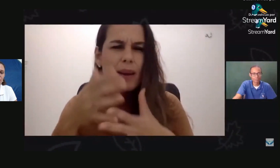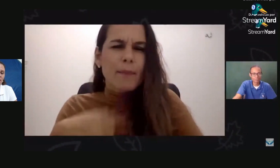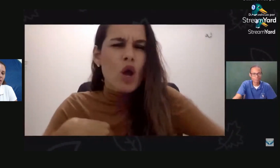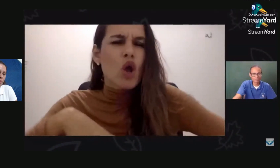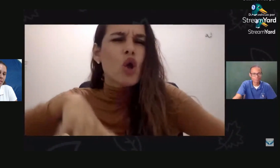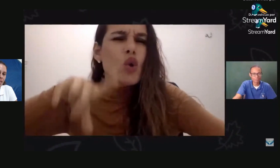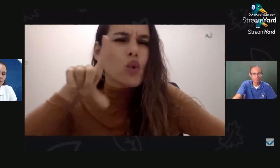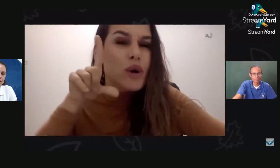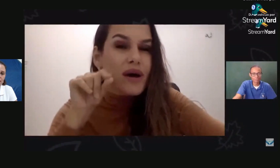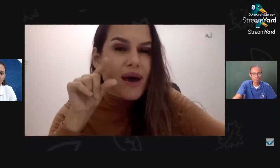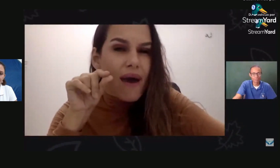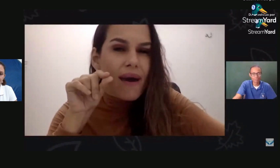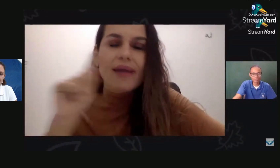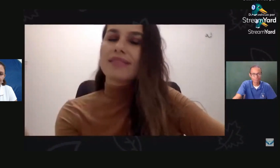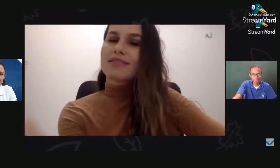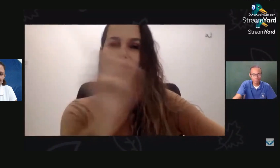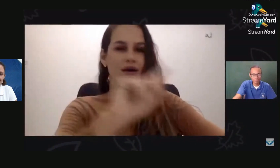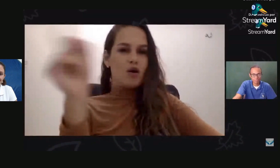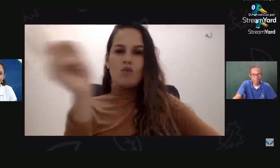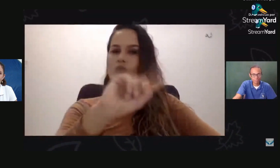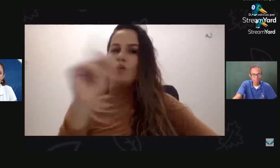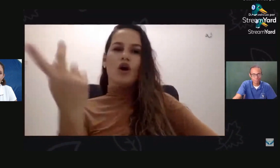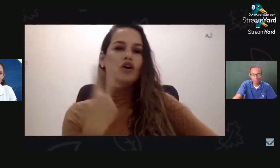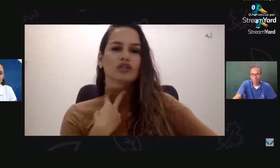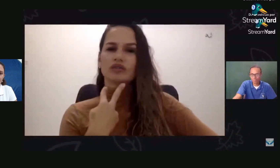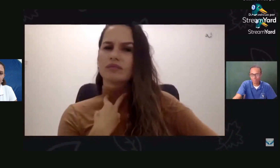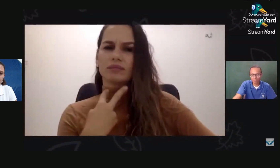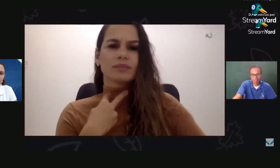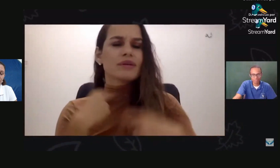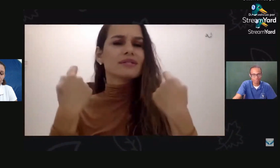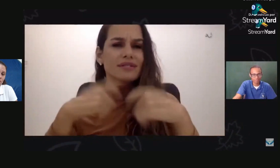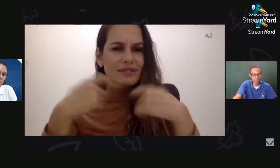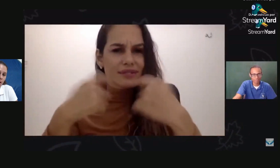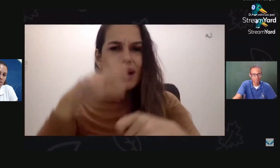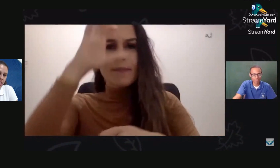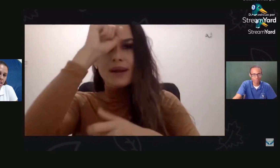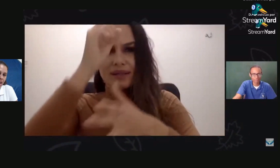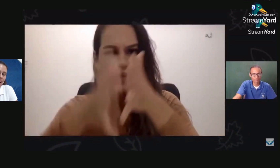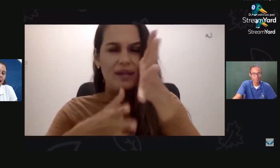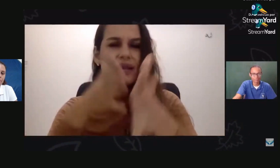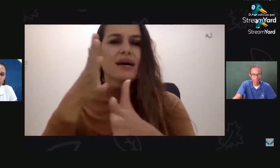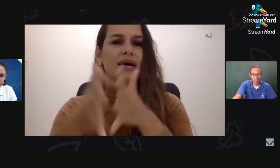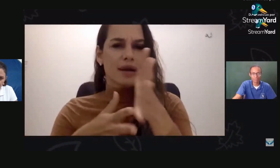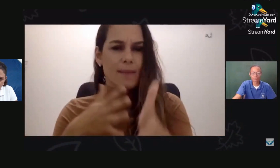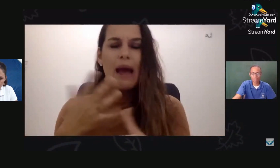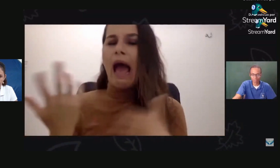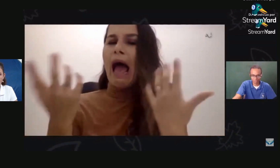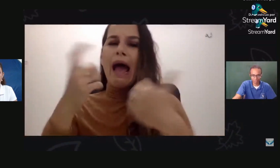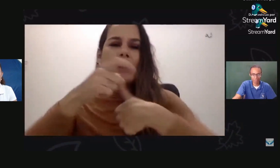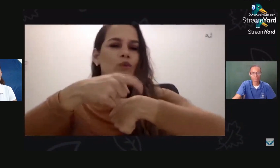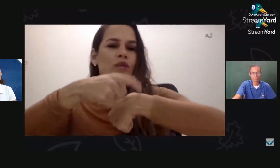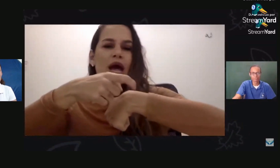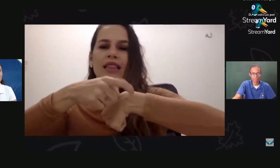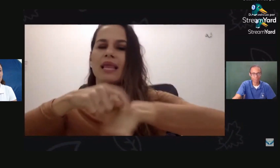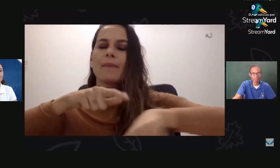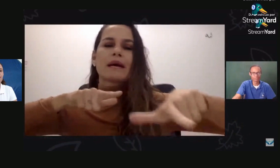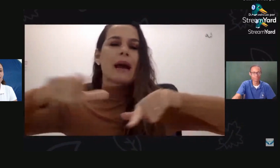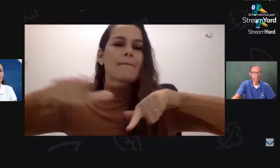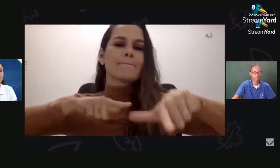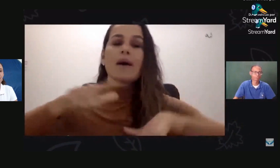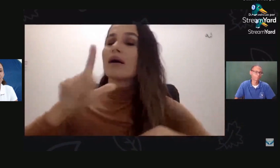simplesmente, né, não queriam aprender língua de sinais, né? E deixavam para ali. Isso não pode. É importante que aprendam língua de